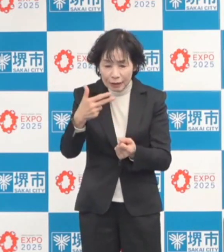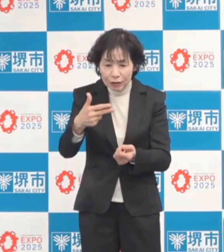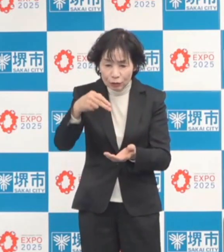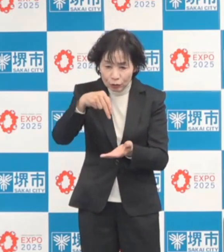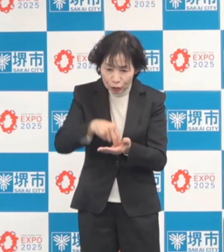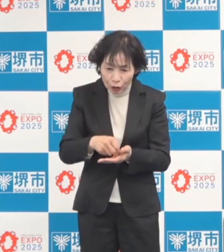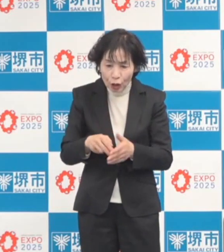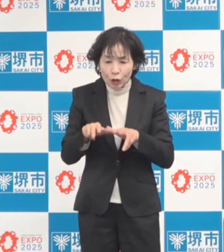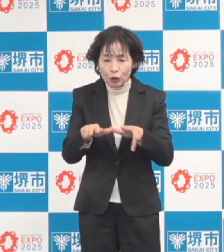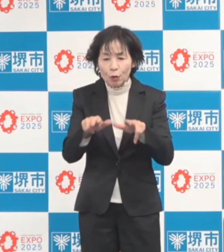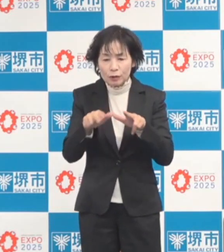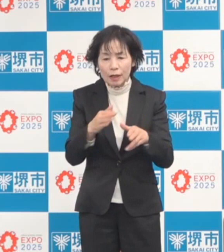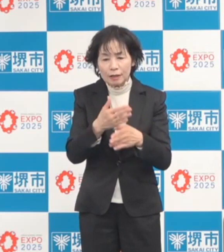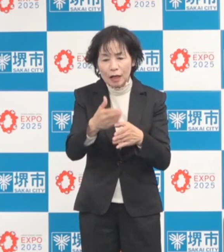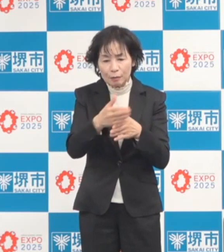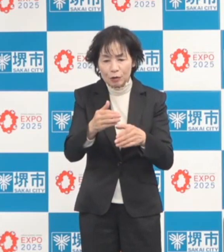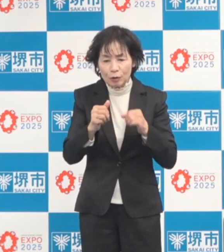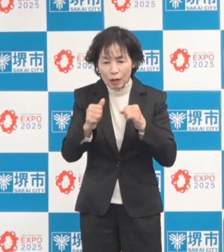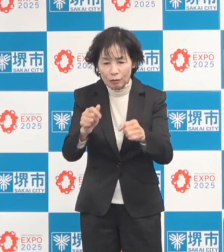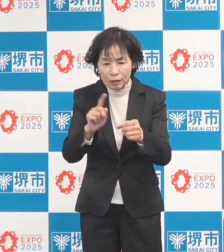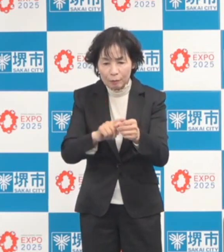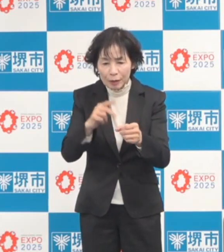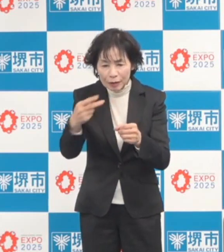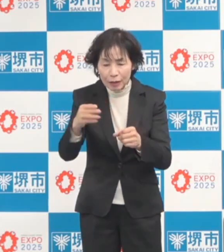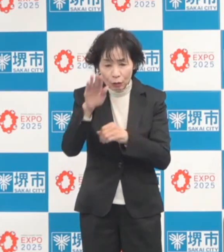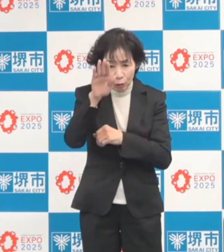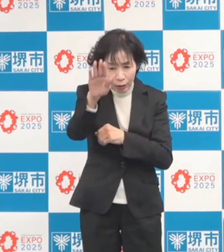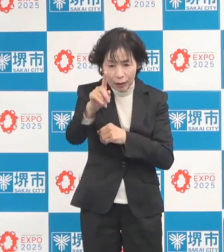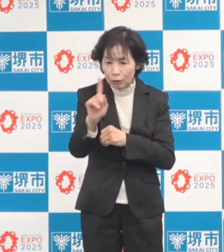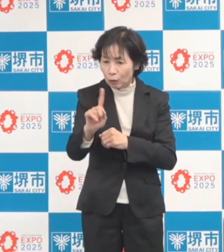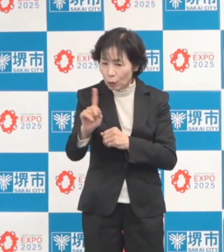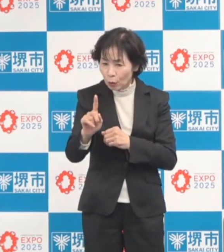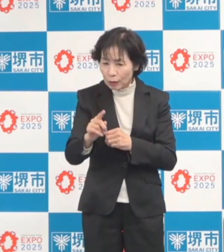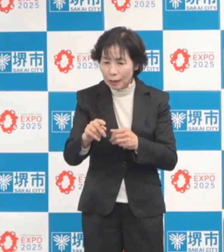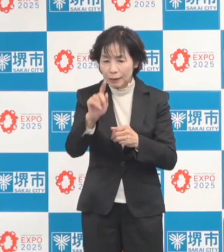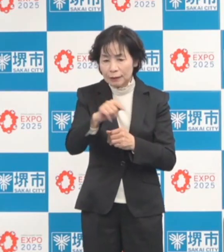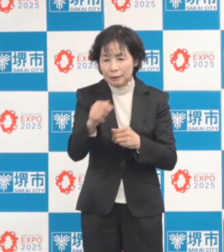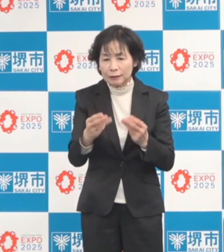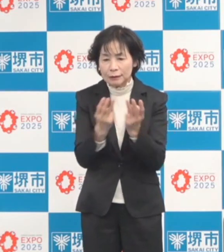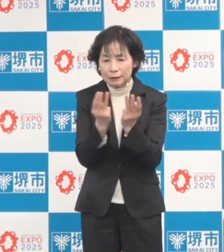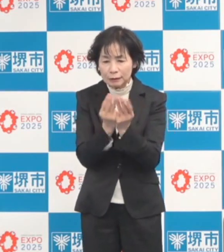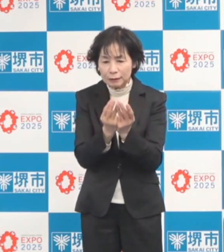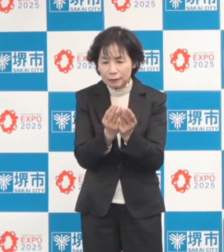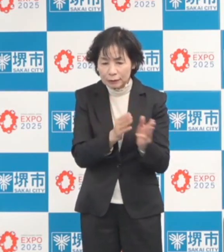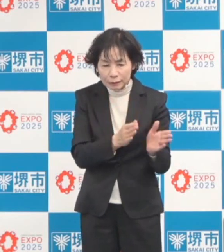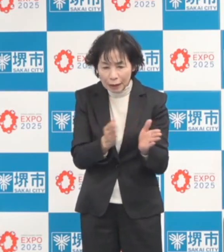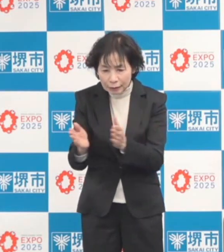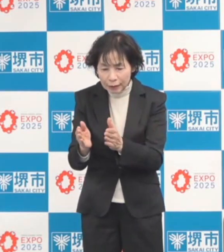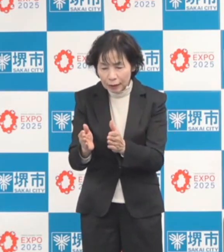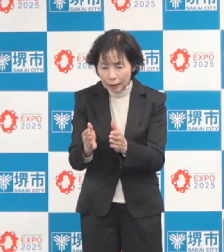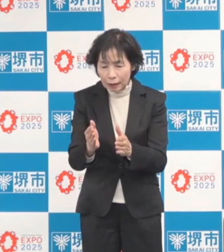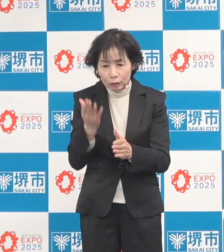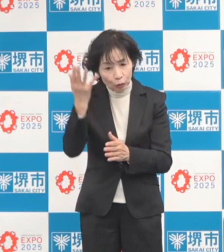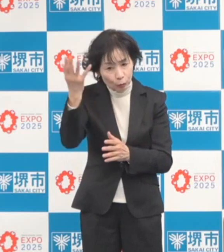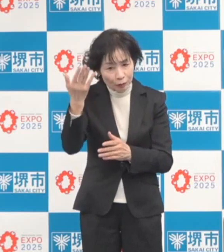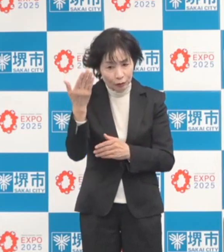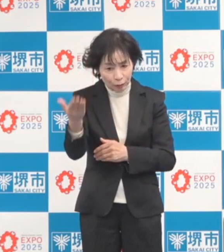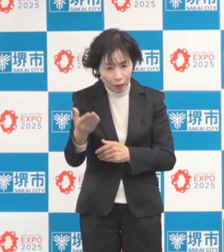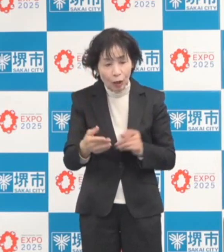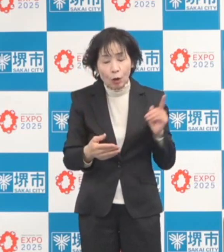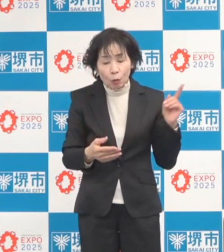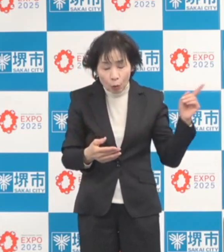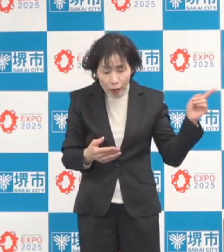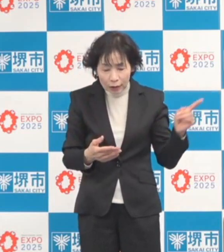ービスを行うために、これからどのような人員体制が望ましいのか、またこの収支不足に対応する